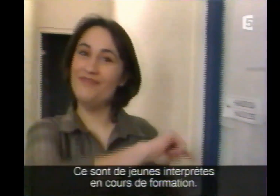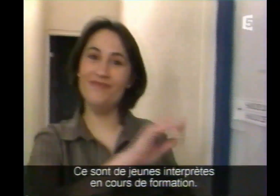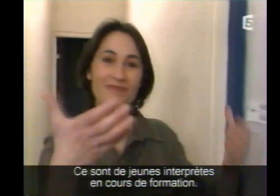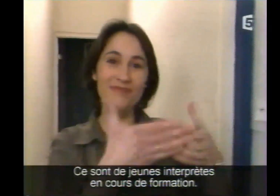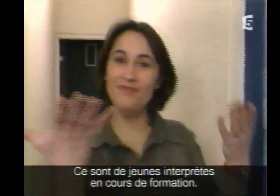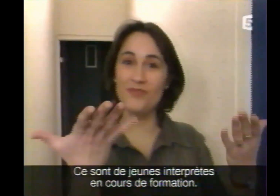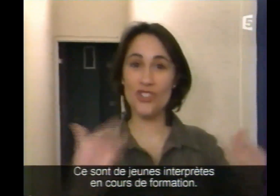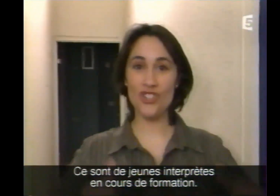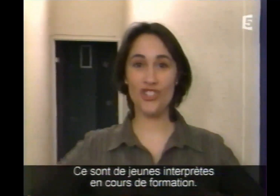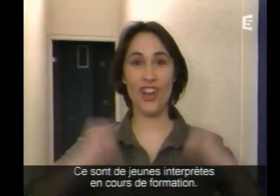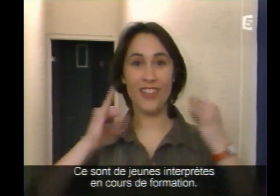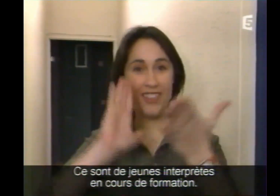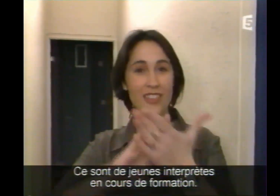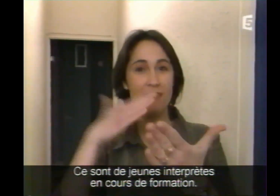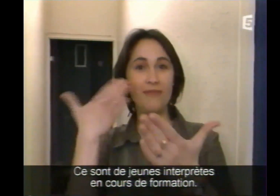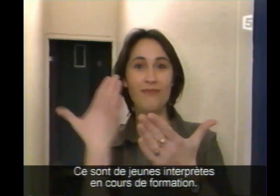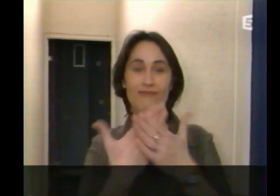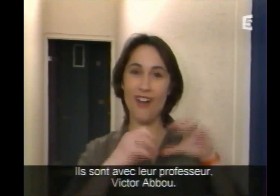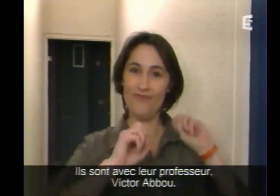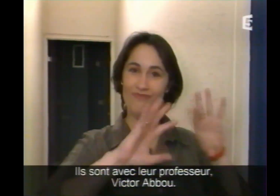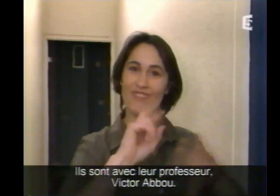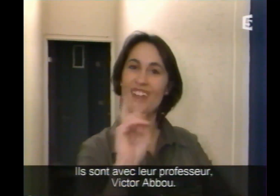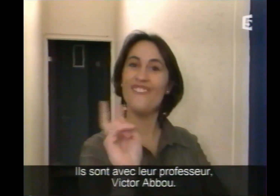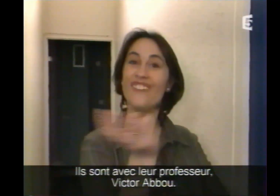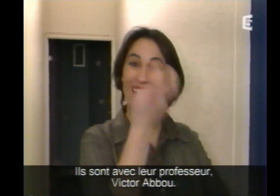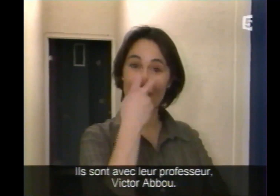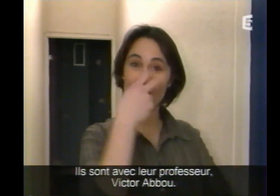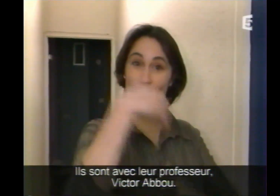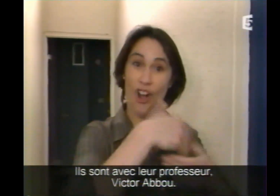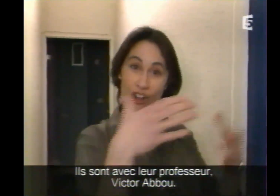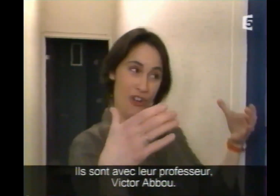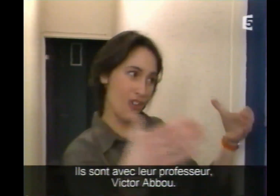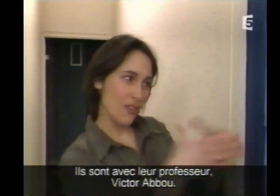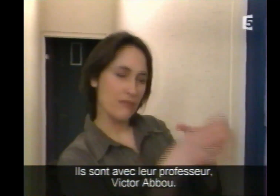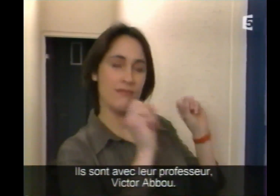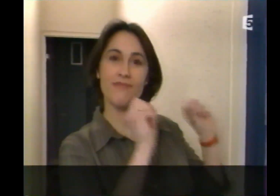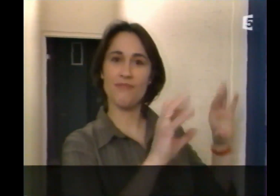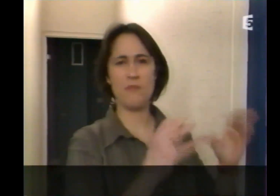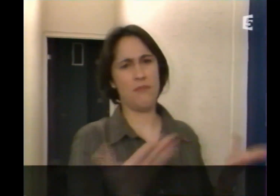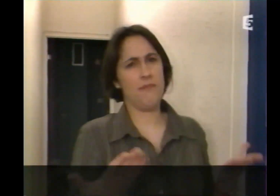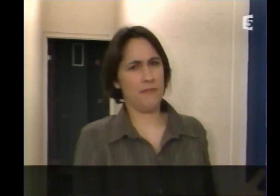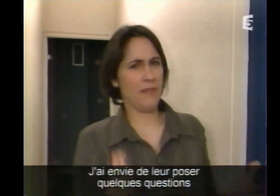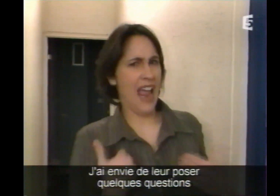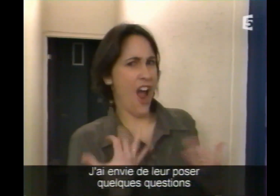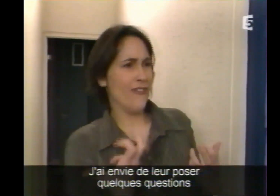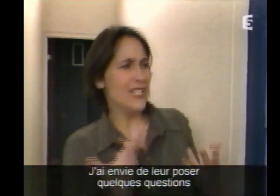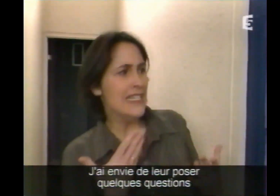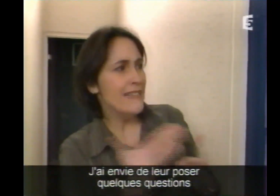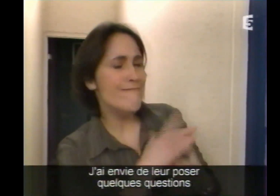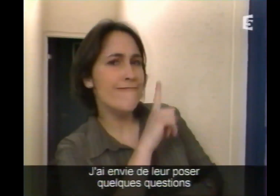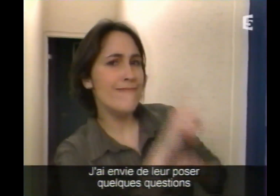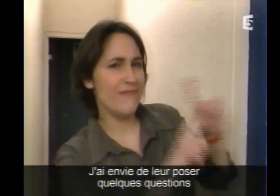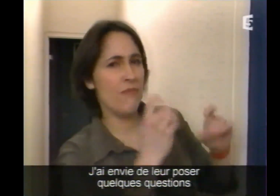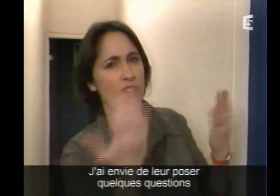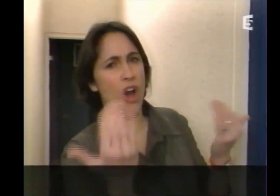Ce sont de jeunes interprètes en cours de formation. Ils sont avec leur professeur, Victor Abou. J'ai envie de leur poser quelques questions, mais